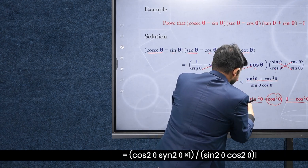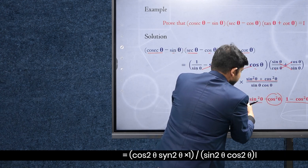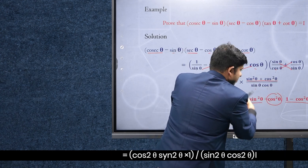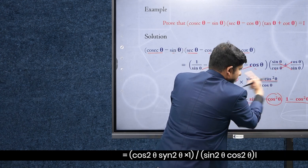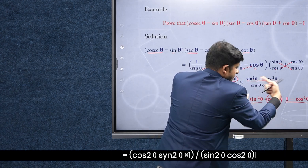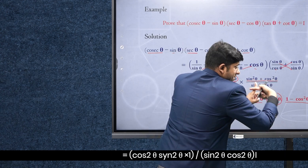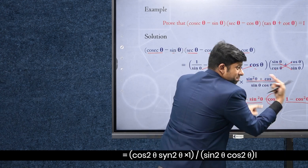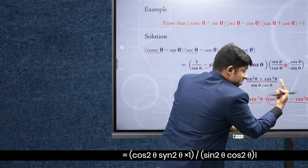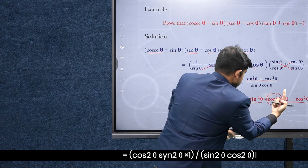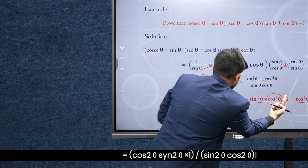2 cos 2 डंडा